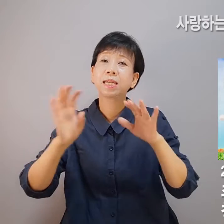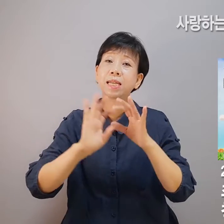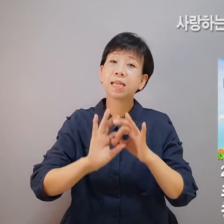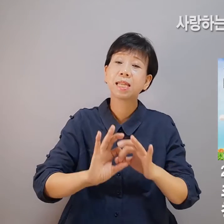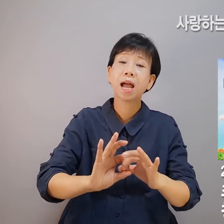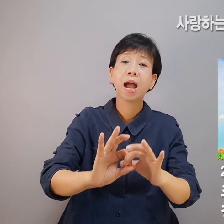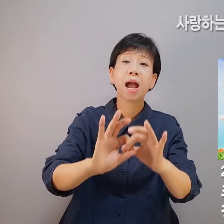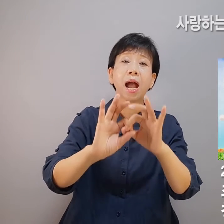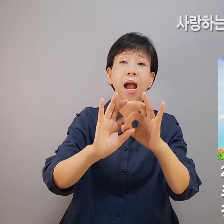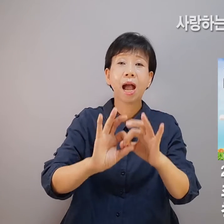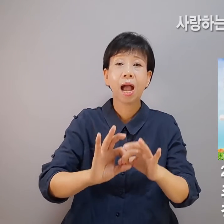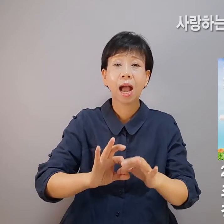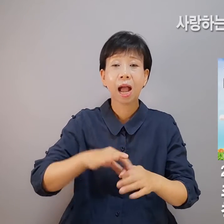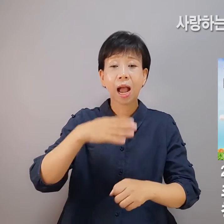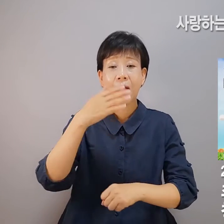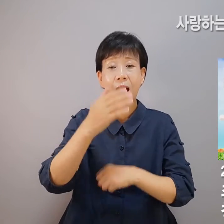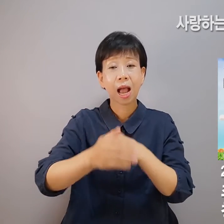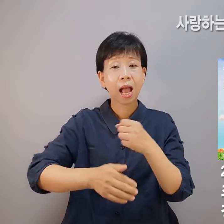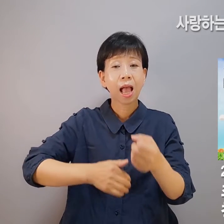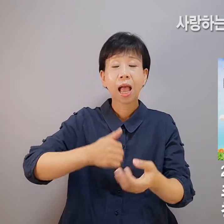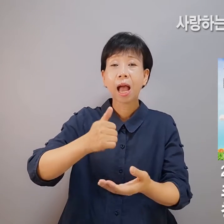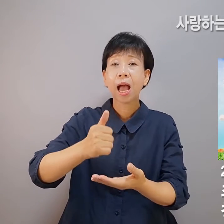고열을 지나